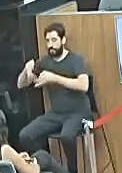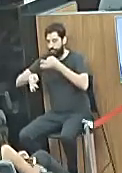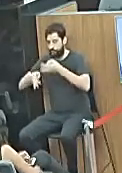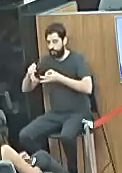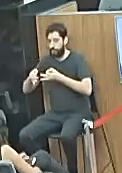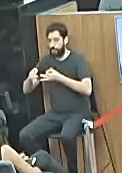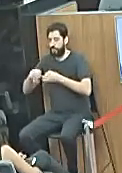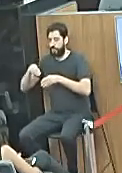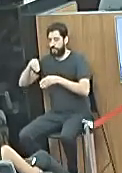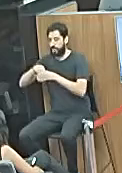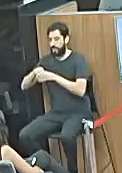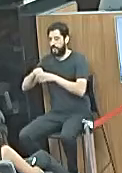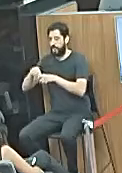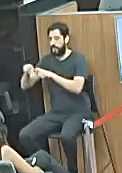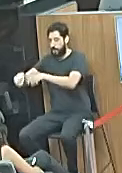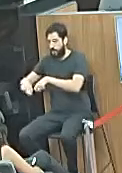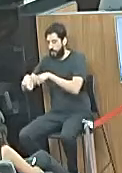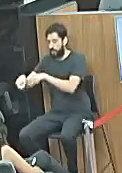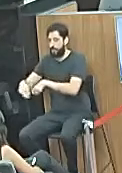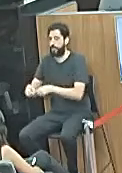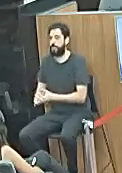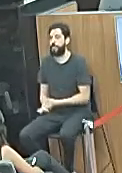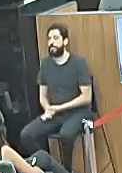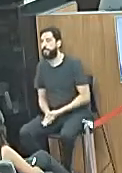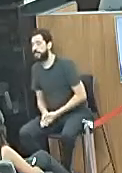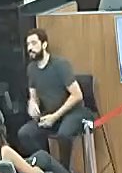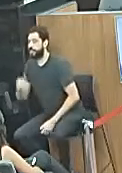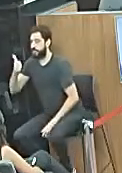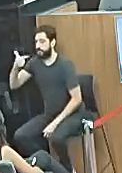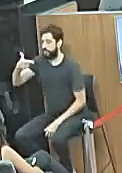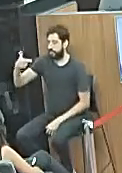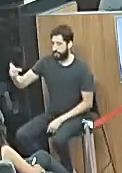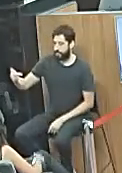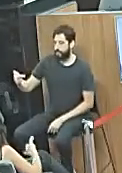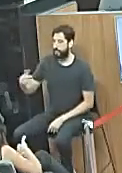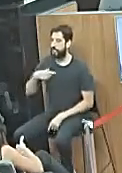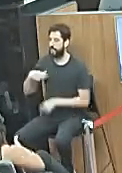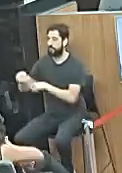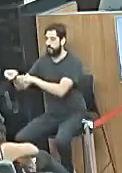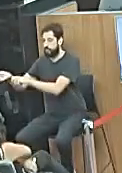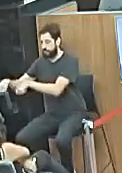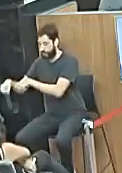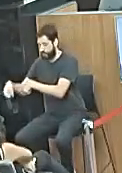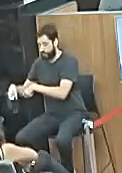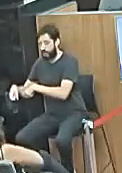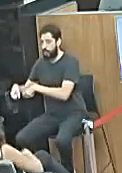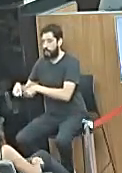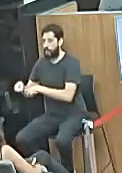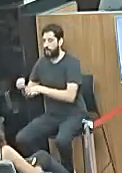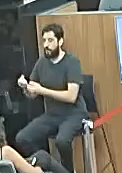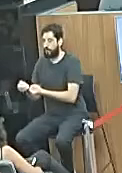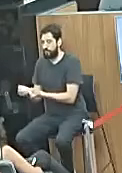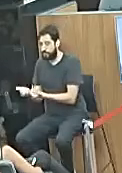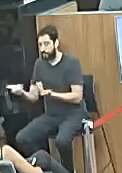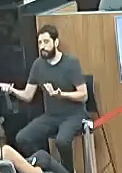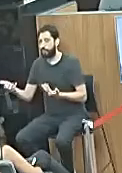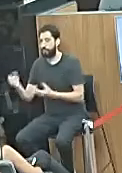campo o programa 127 infraestrutura rural ea grupo agricultura sustentável programa